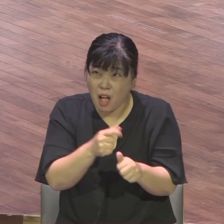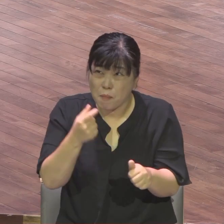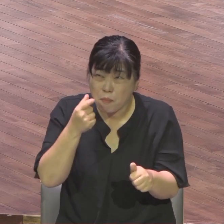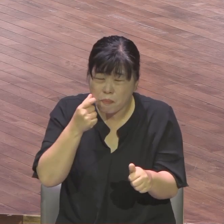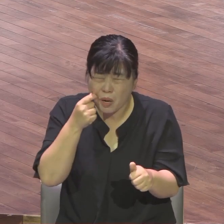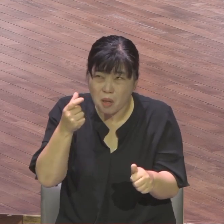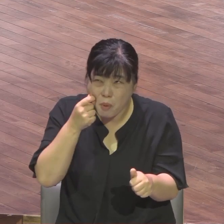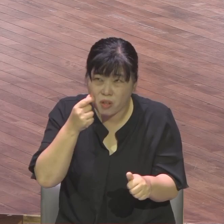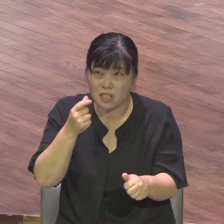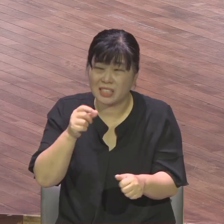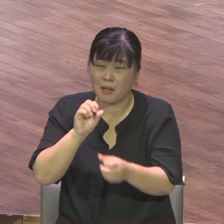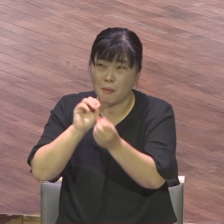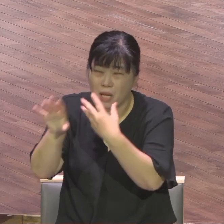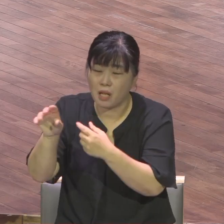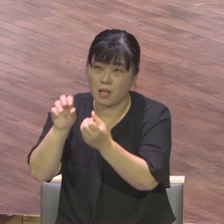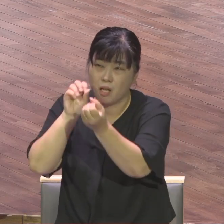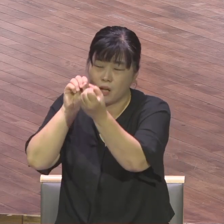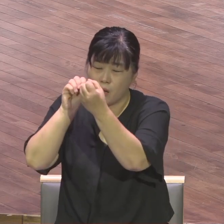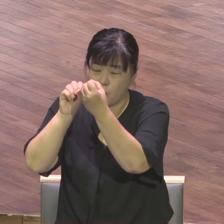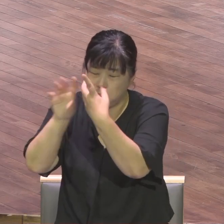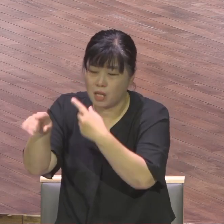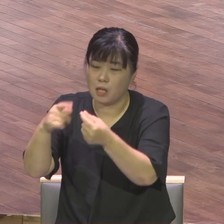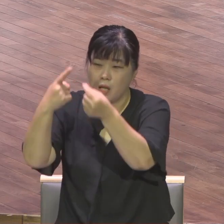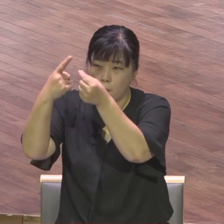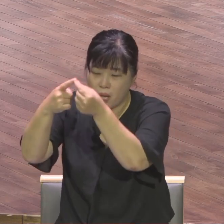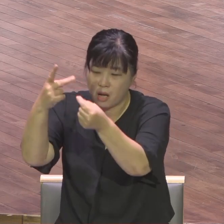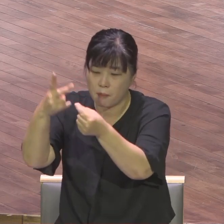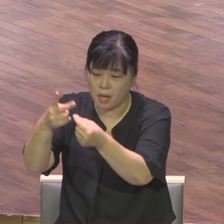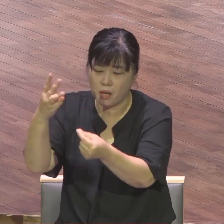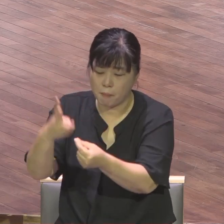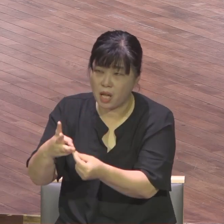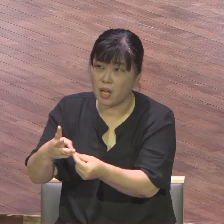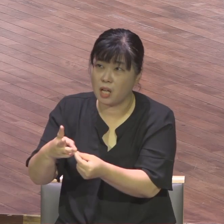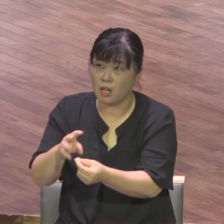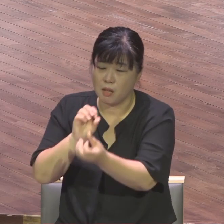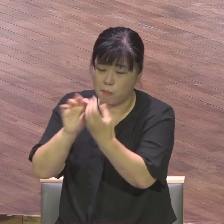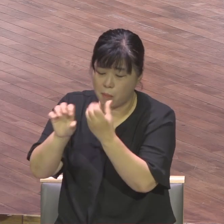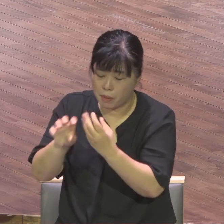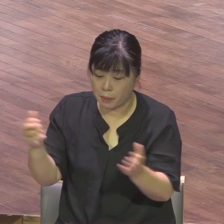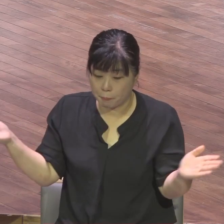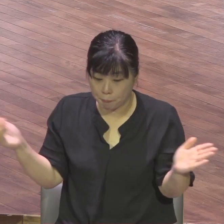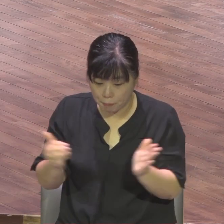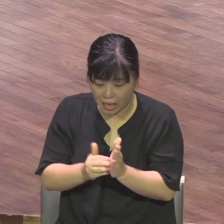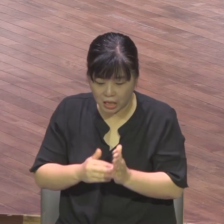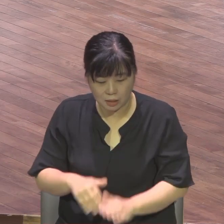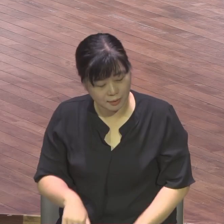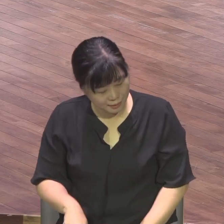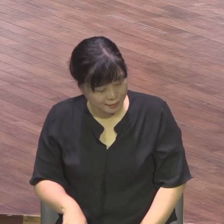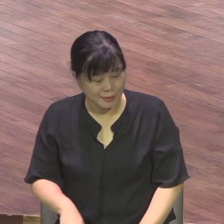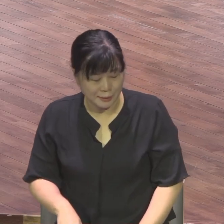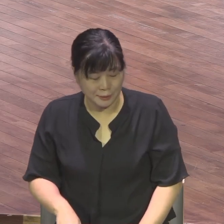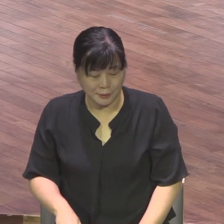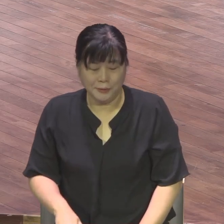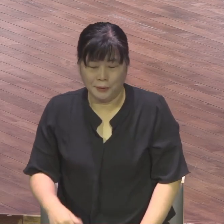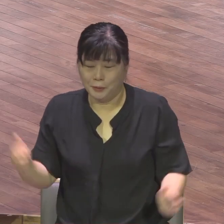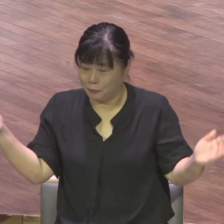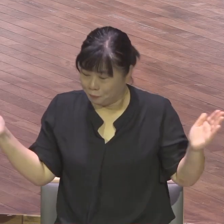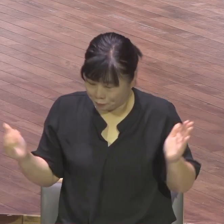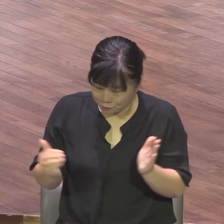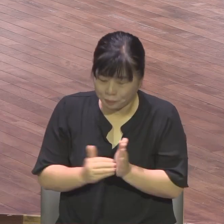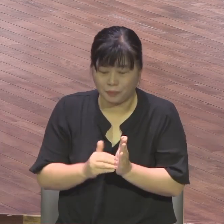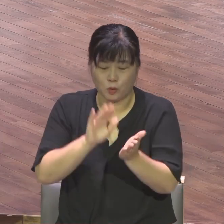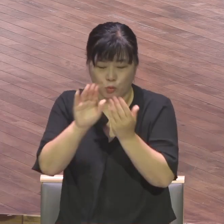못 먹습니다. 반복 3번 있은 후에 그 그릇이 하늘로 올라간